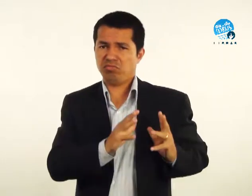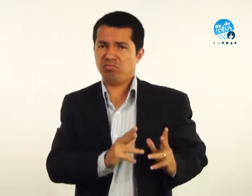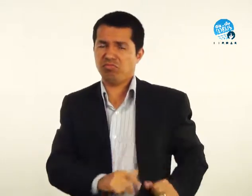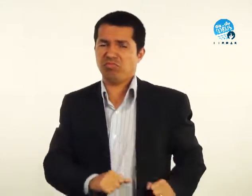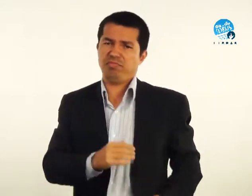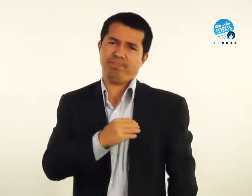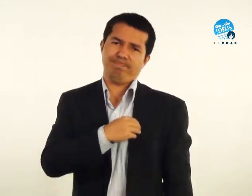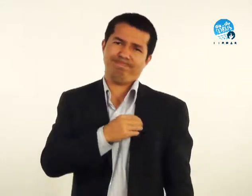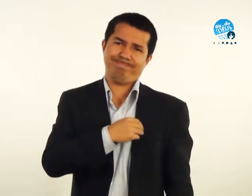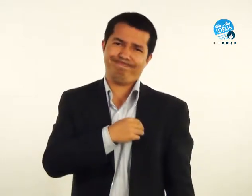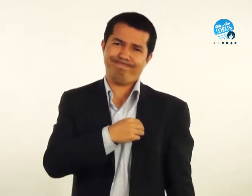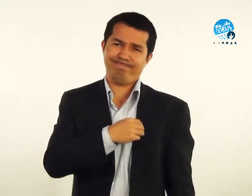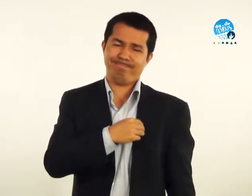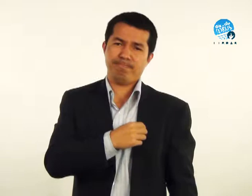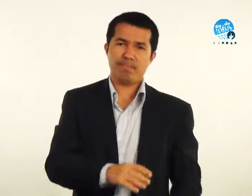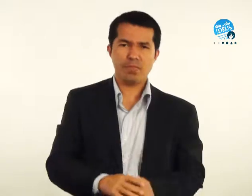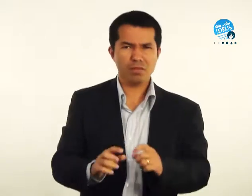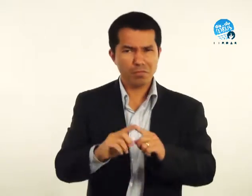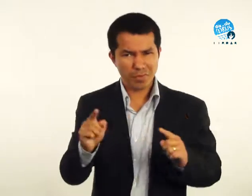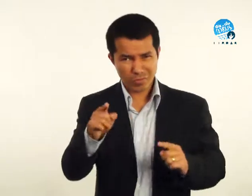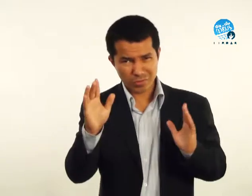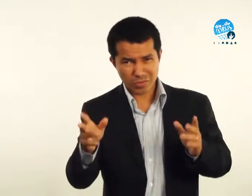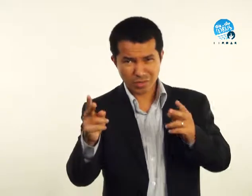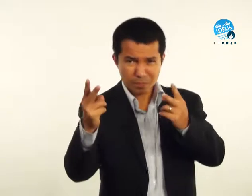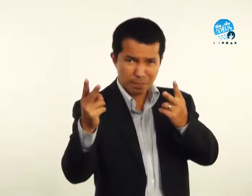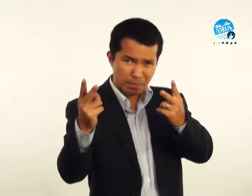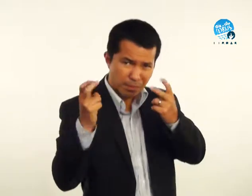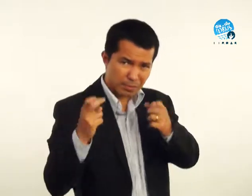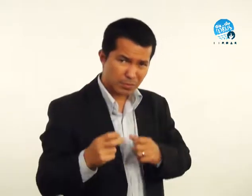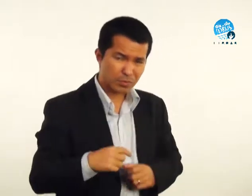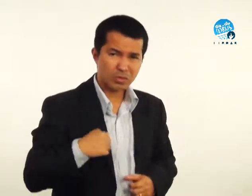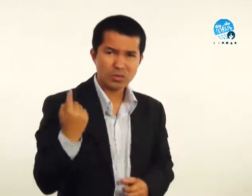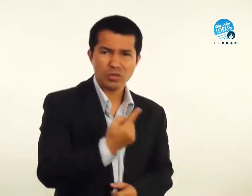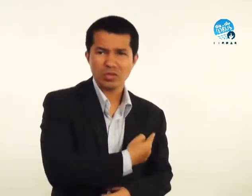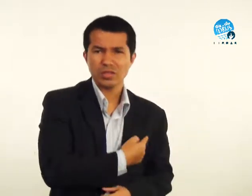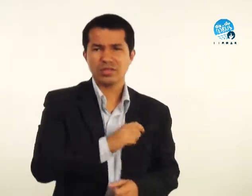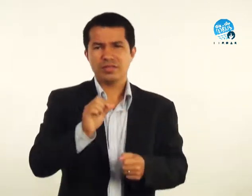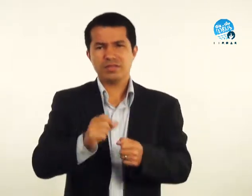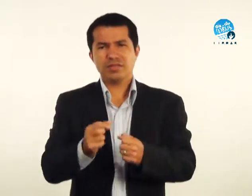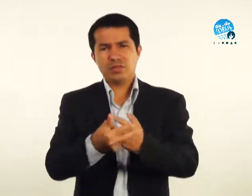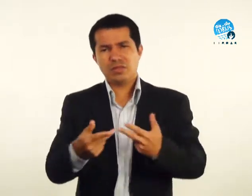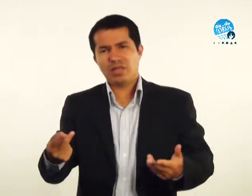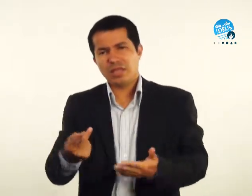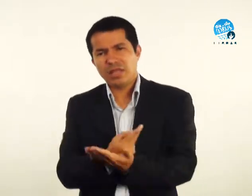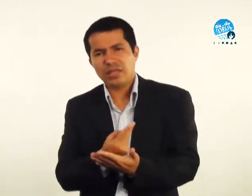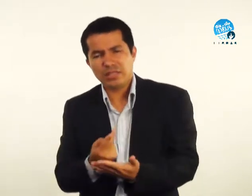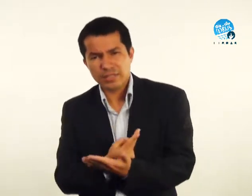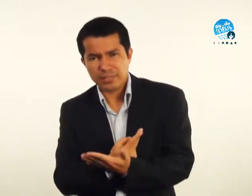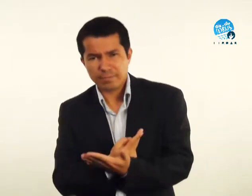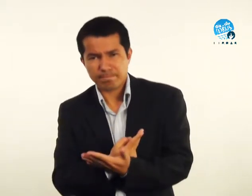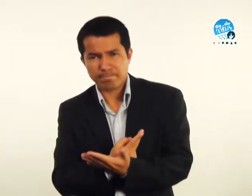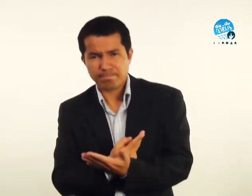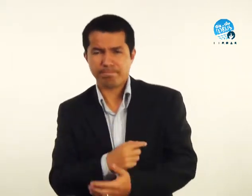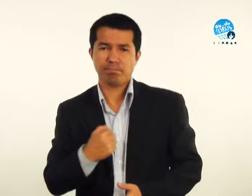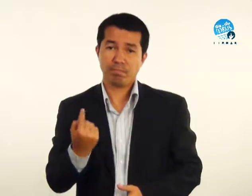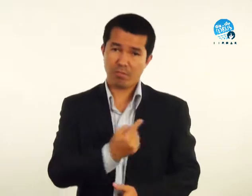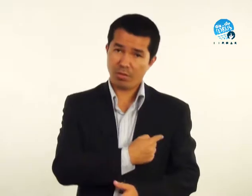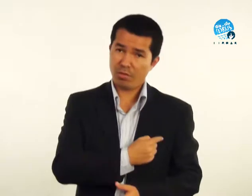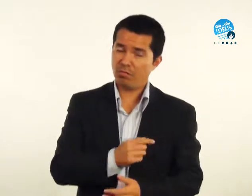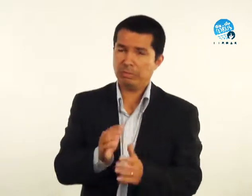Mas você já percebeu que a gente faz uma coisa errada?